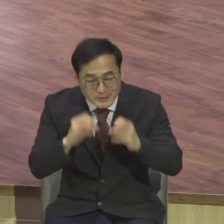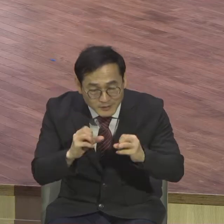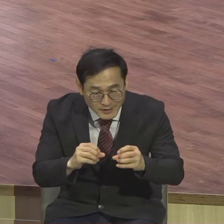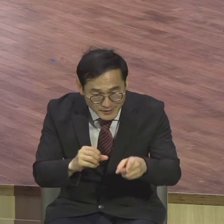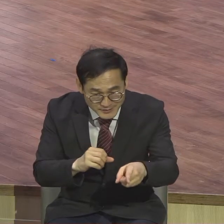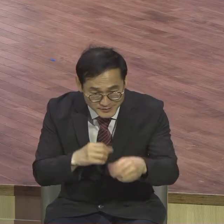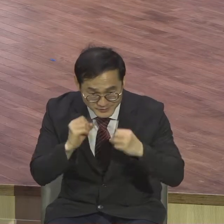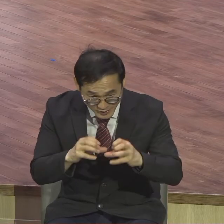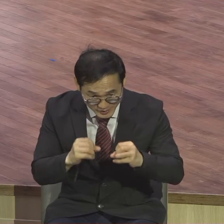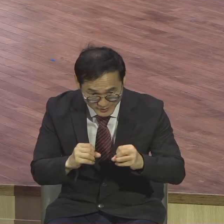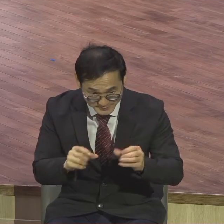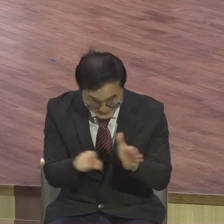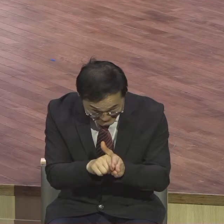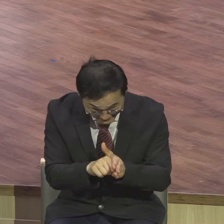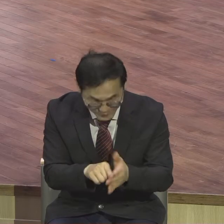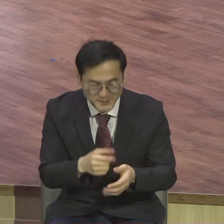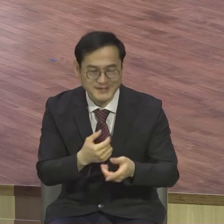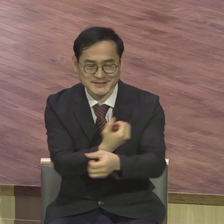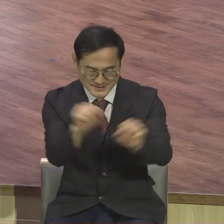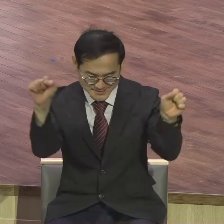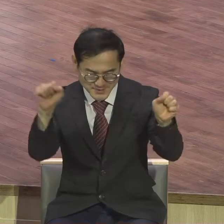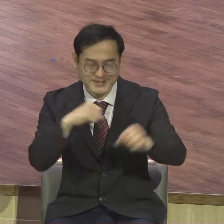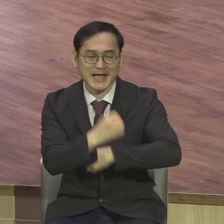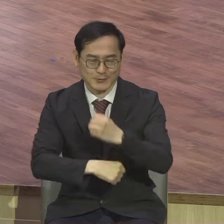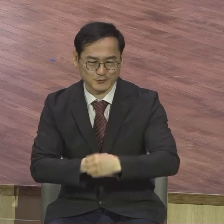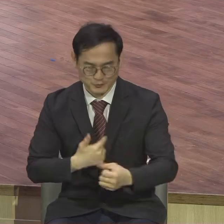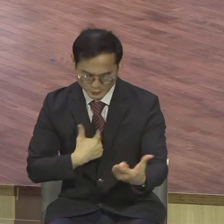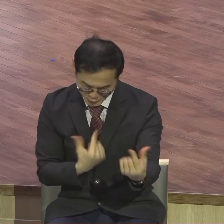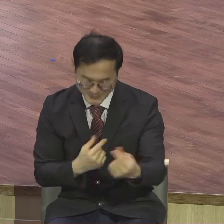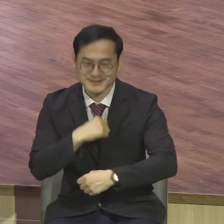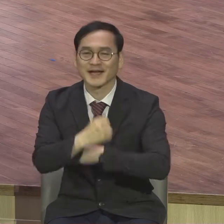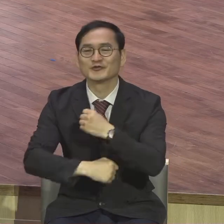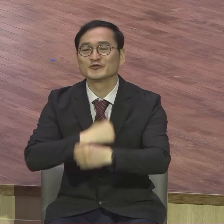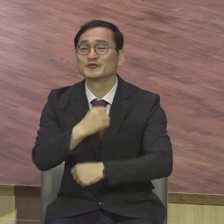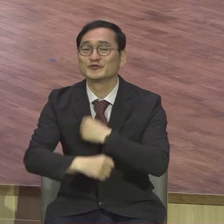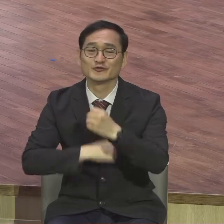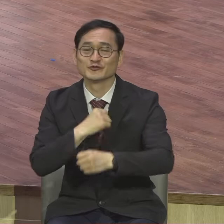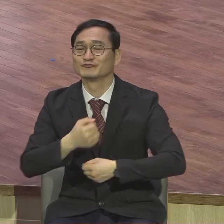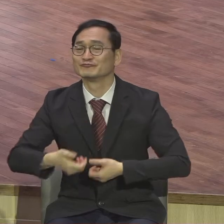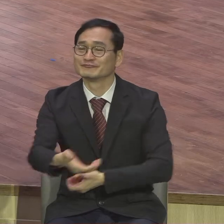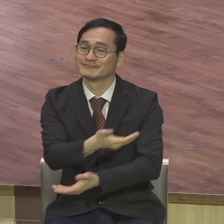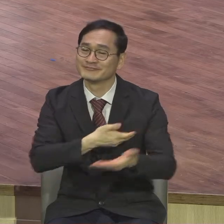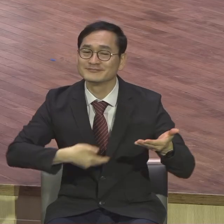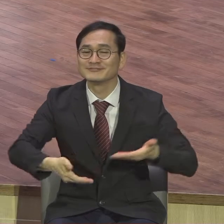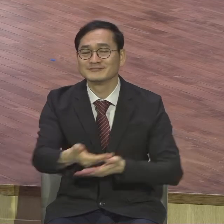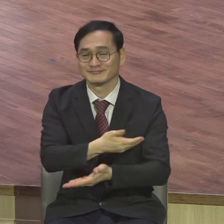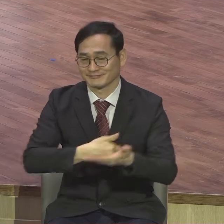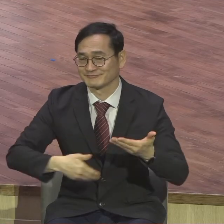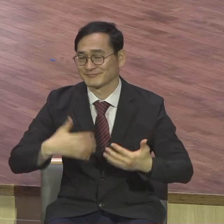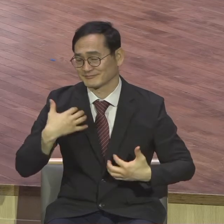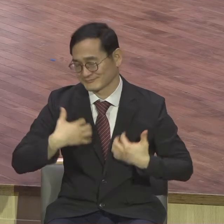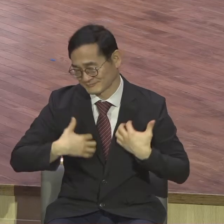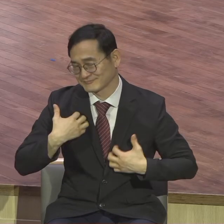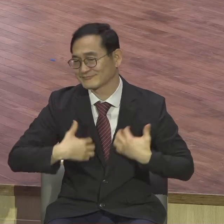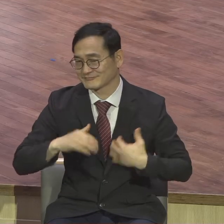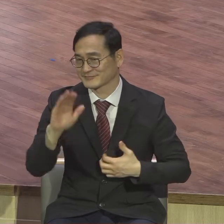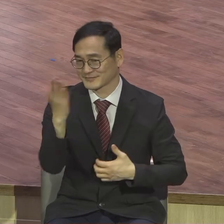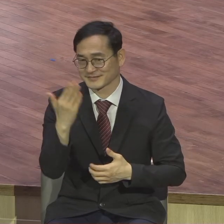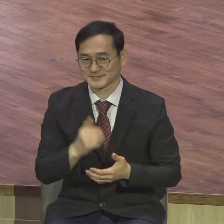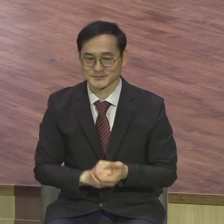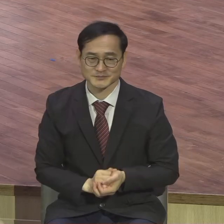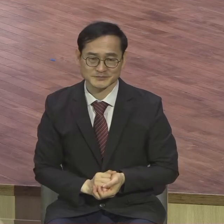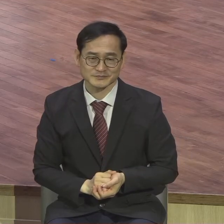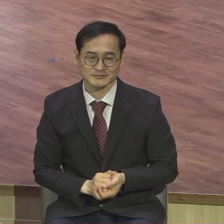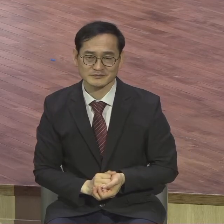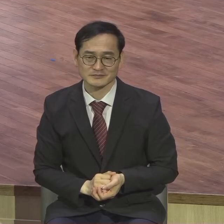그래서 뭐 이렇게 예수를 복음을 제대로 알고 믿는 사람들은요 후리합니다. Anytime, no